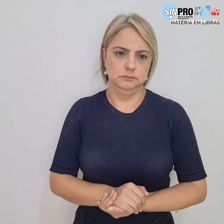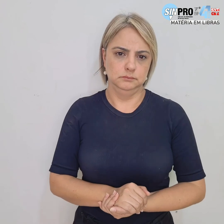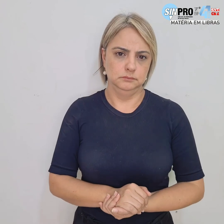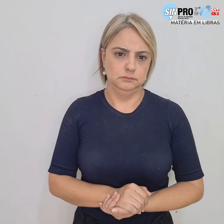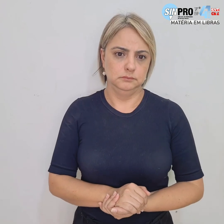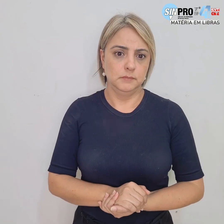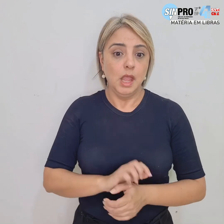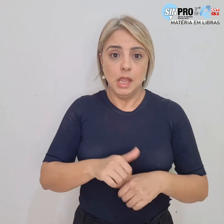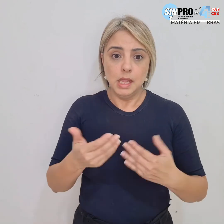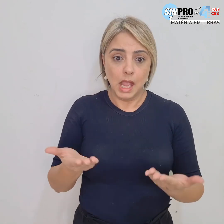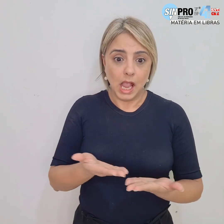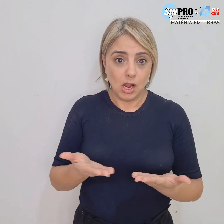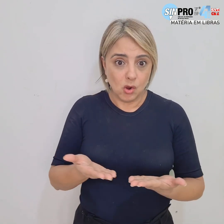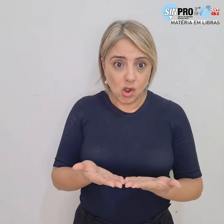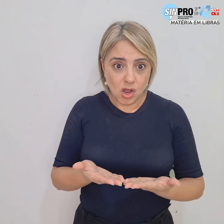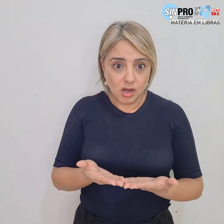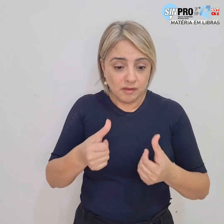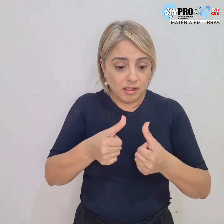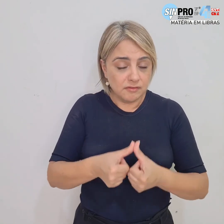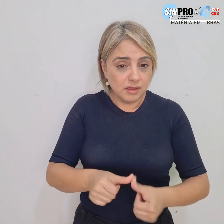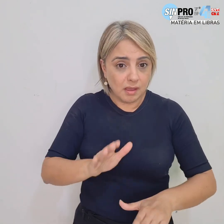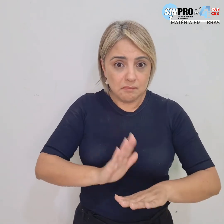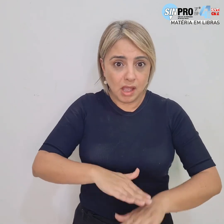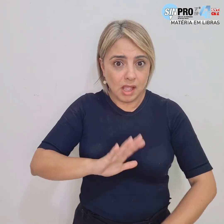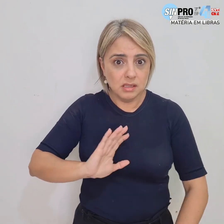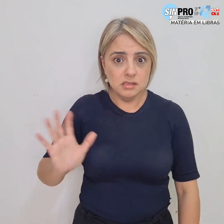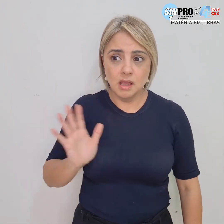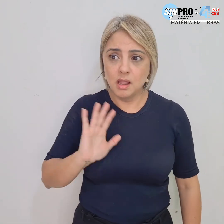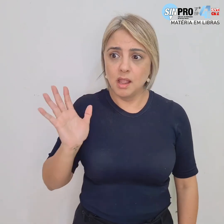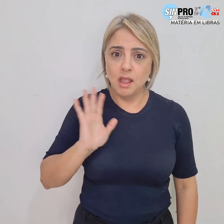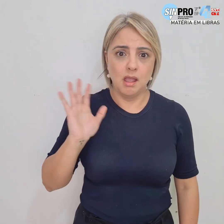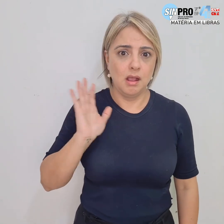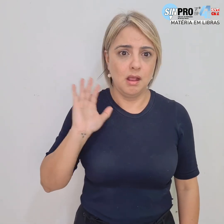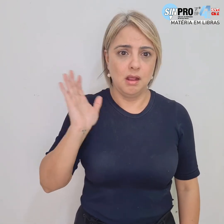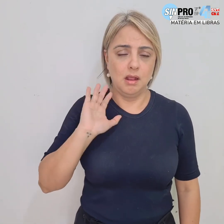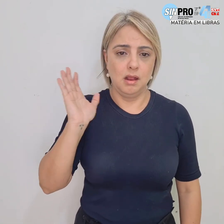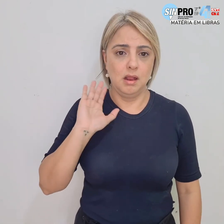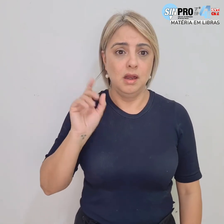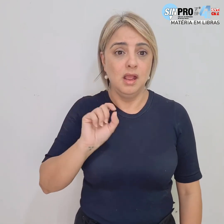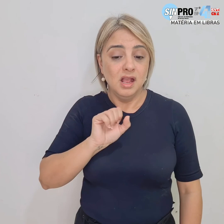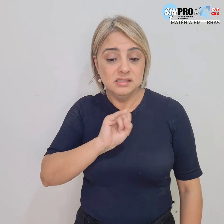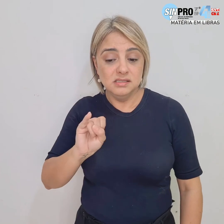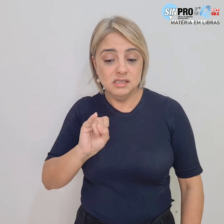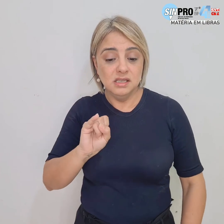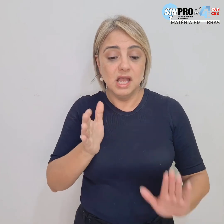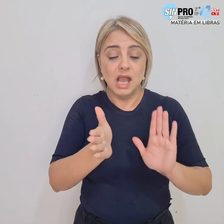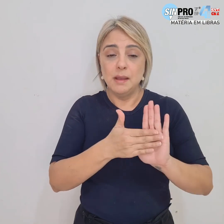que agora deverão ficar mais caras se a proposta de Guedes passar.